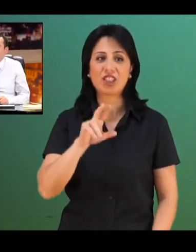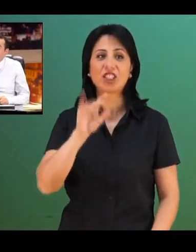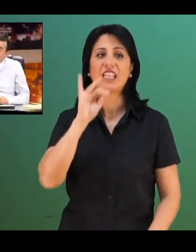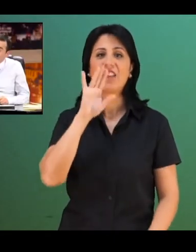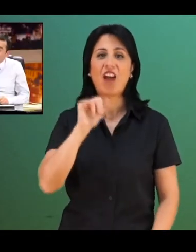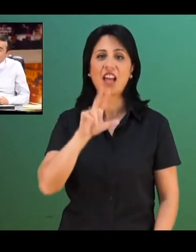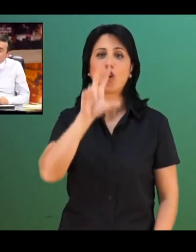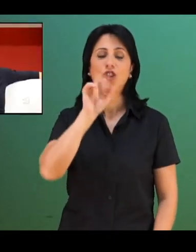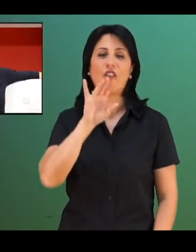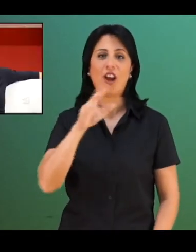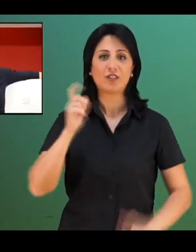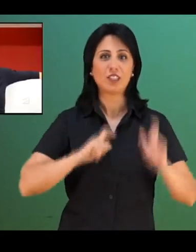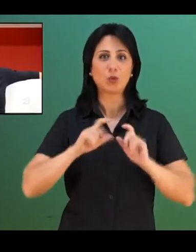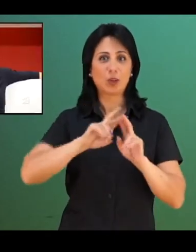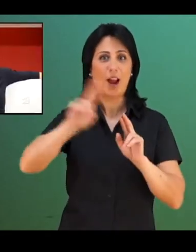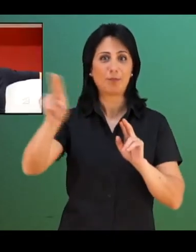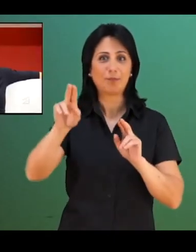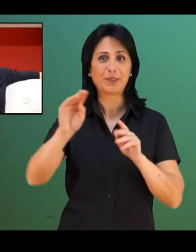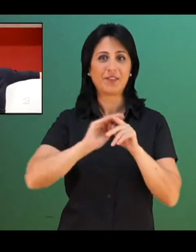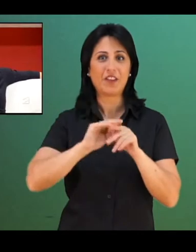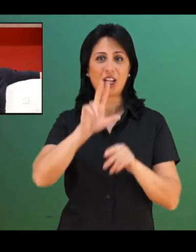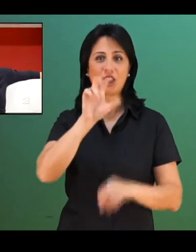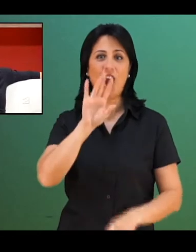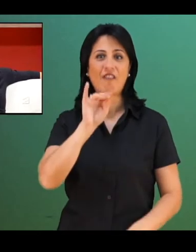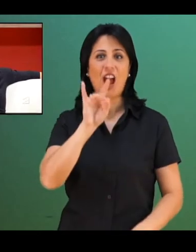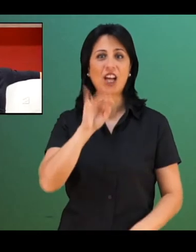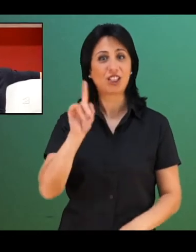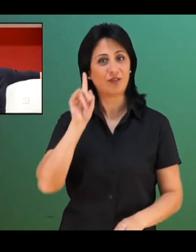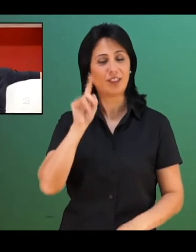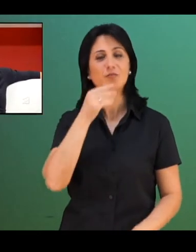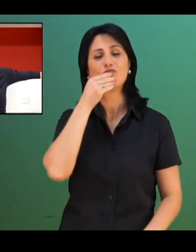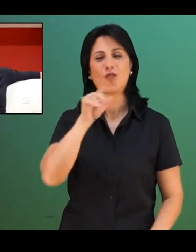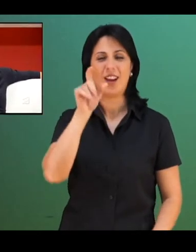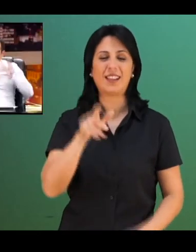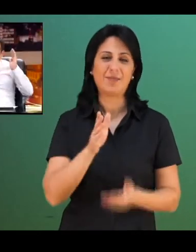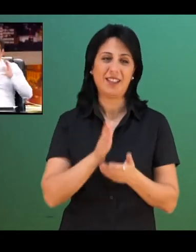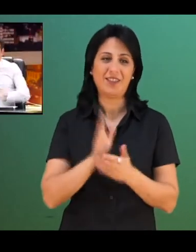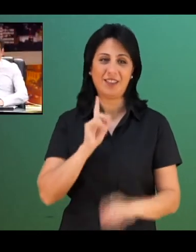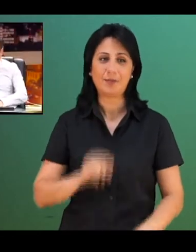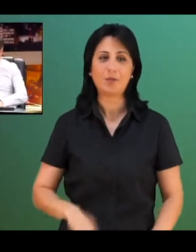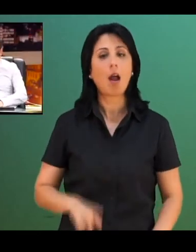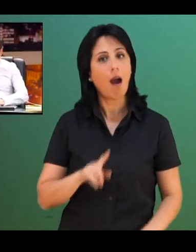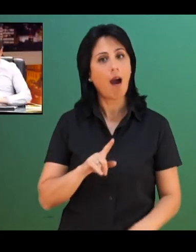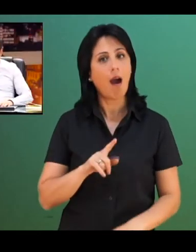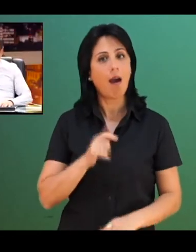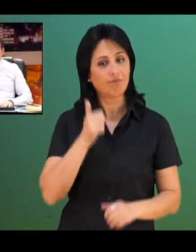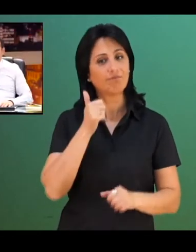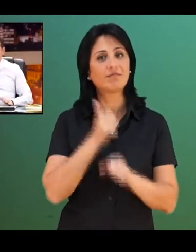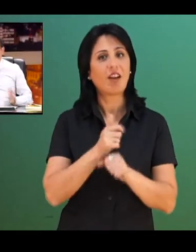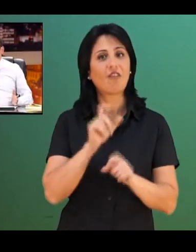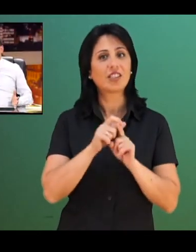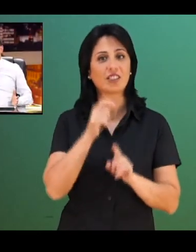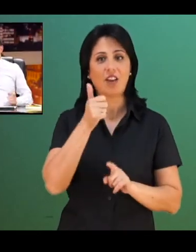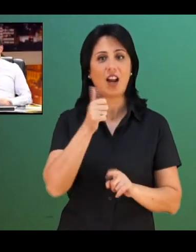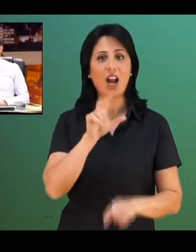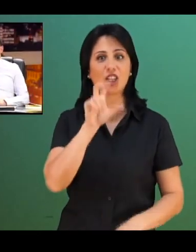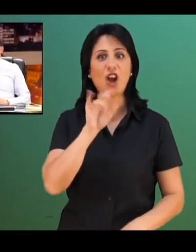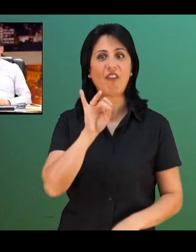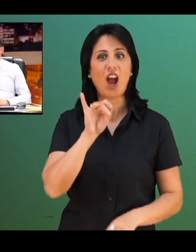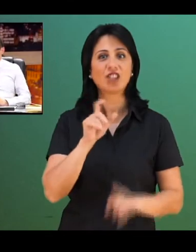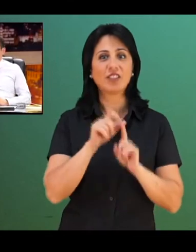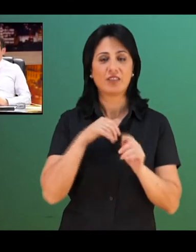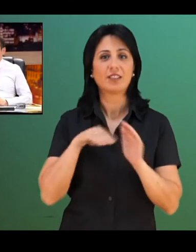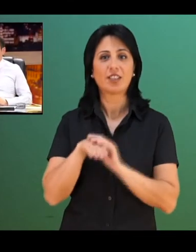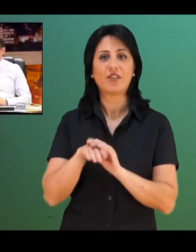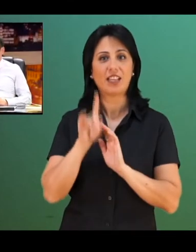სადამდე მივედი. ივანე ჯავახიშვილი, ესე კაი გამონათქვა. ამას შევინახავ. ერთი ესეთი შეკითხვა, ნუ ყოფილი ცოლების